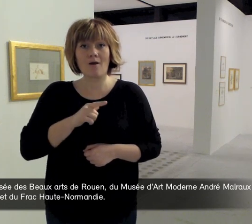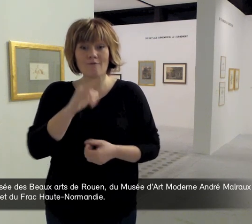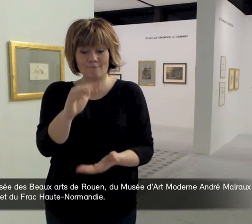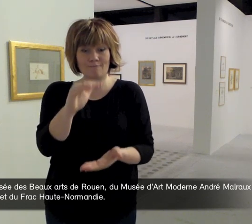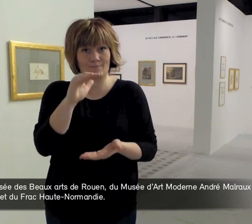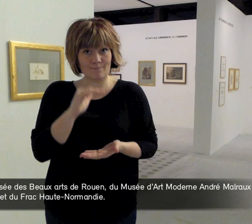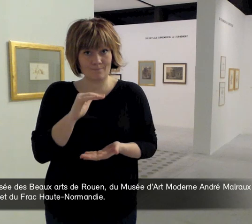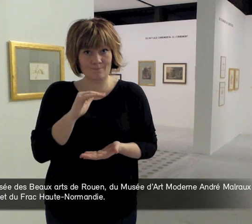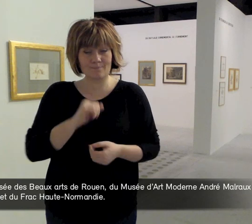Haute-Normandie.